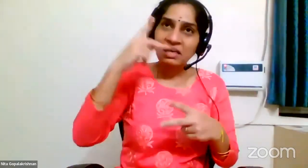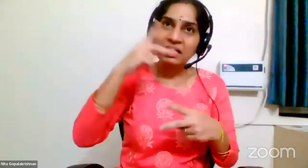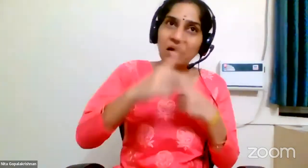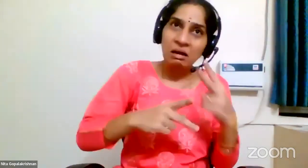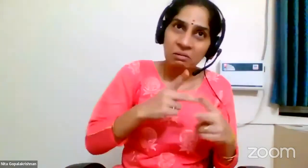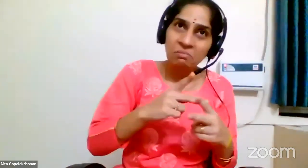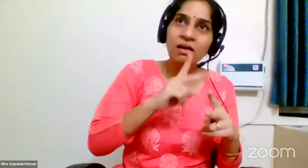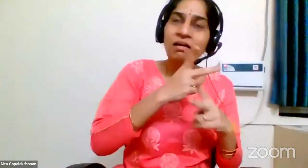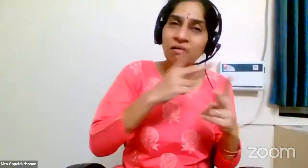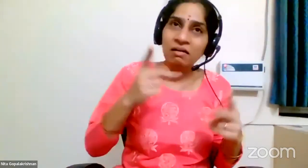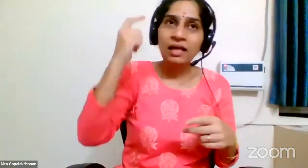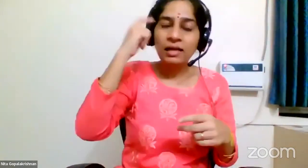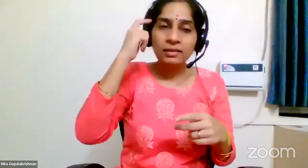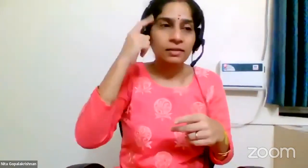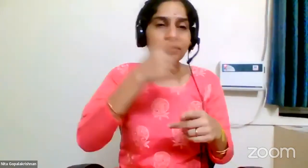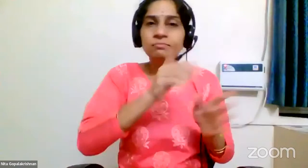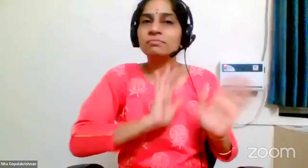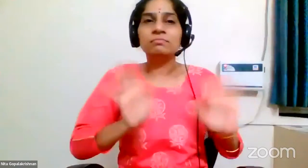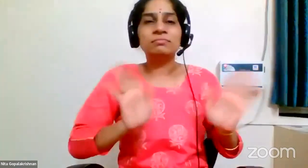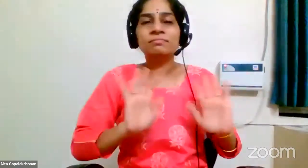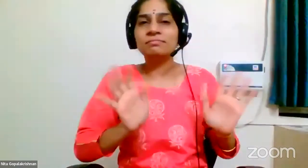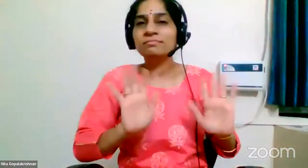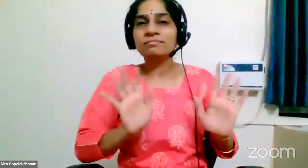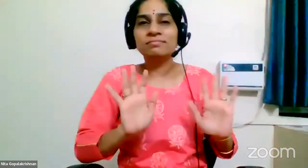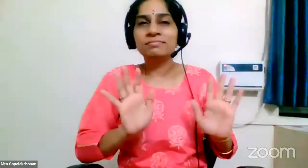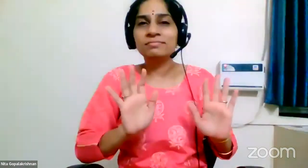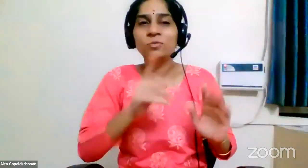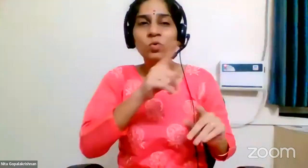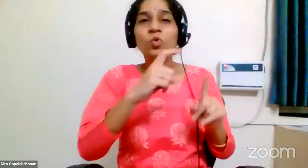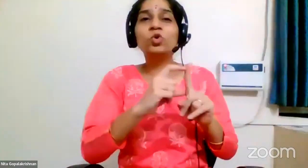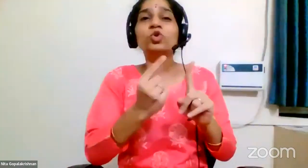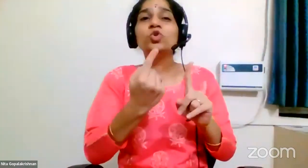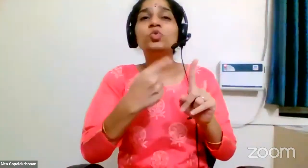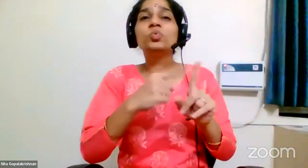भगवान बहुत सरल शब्दों में अर्जुन को बता रहे हैं।